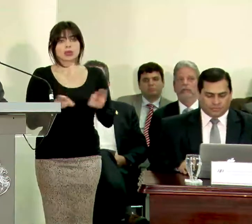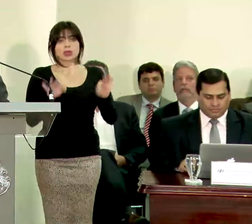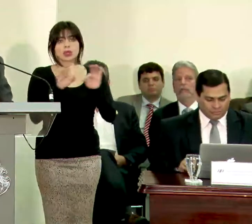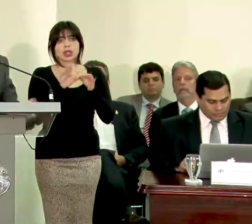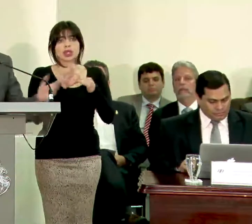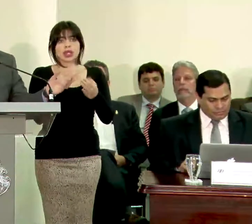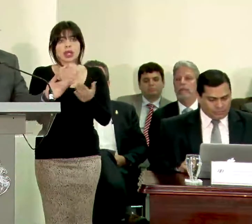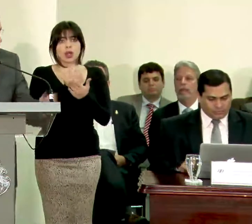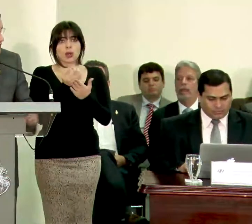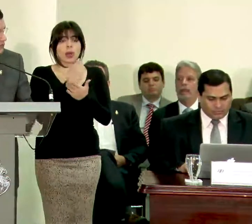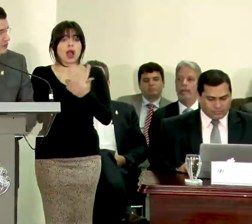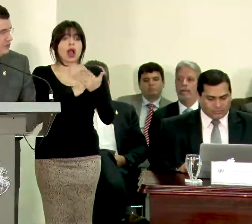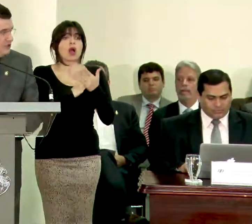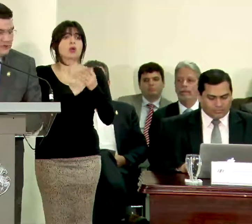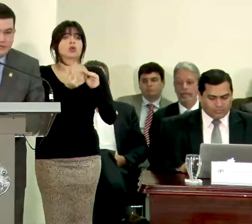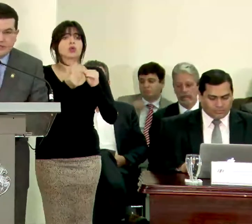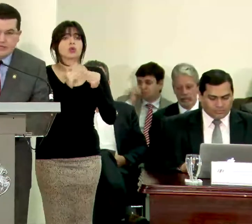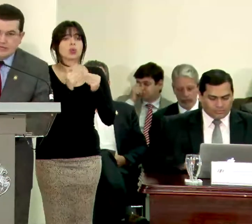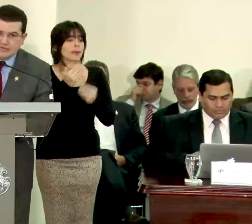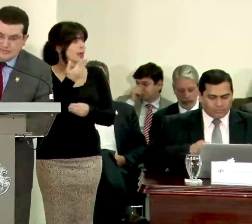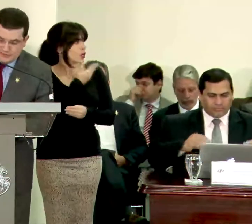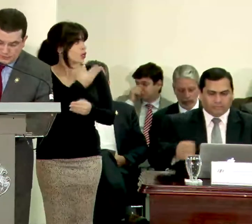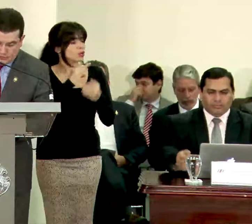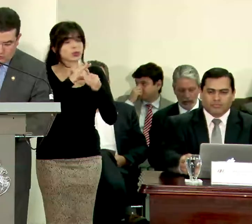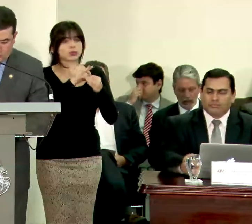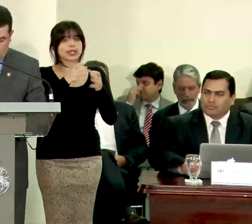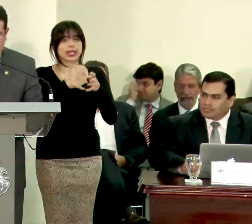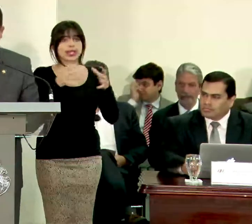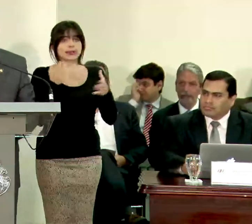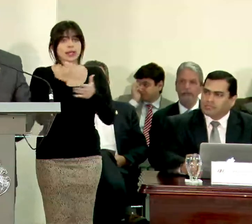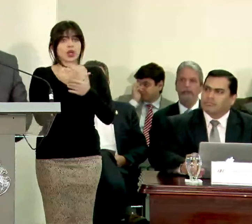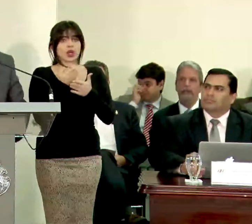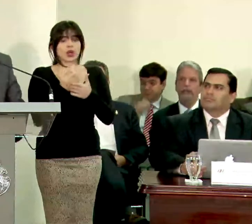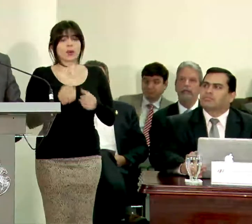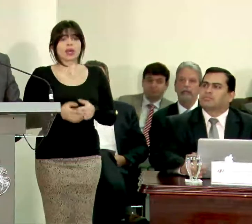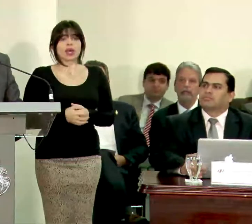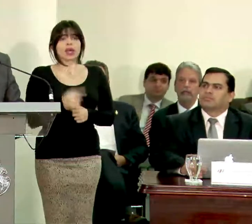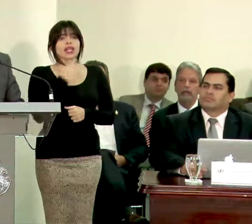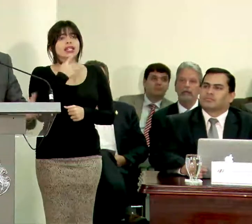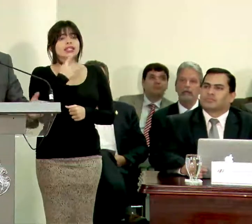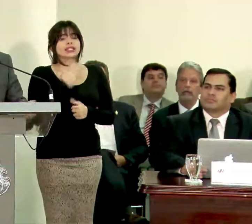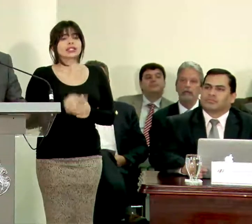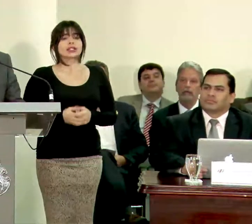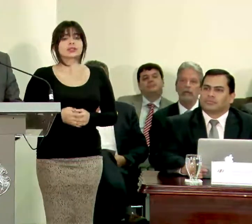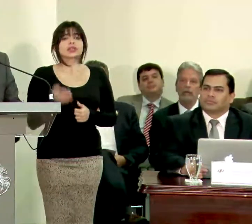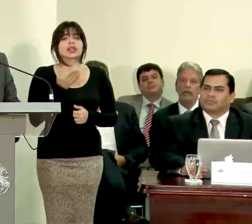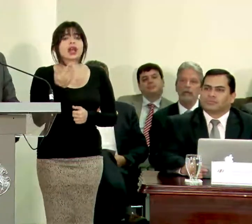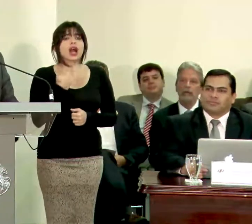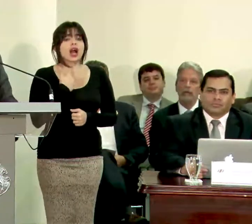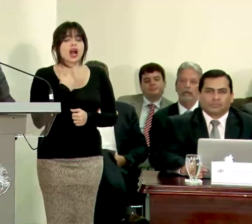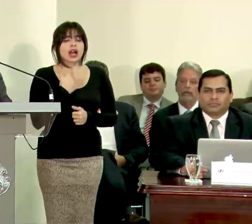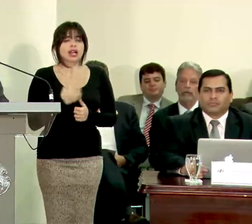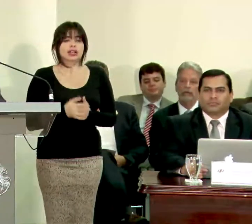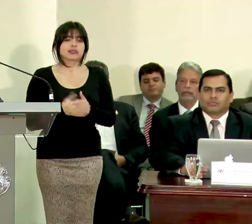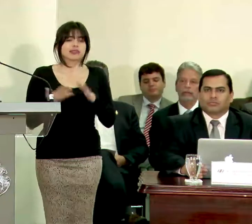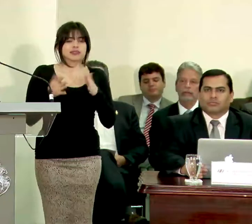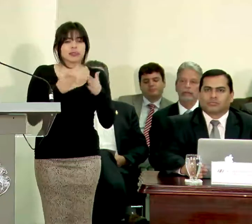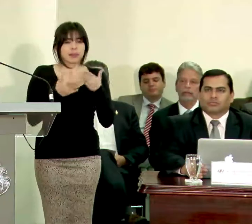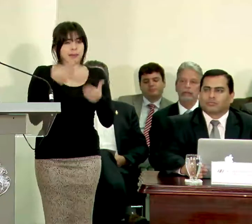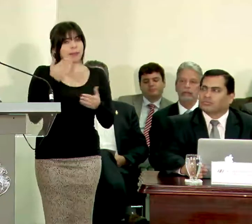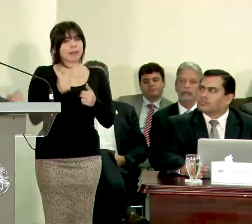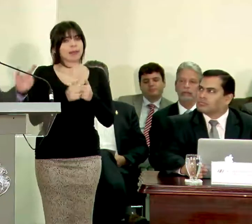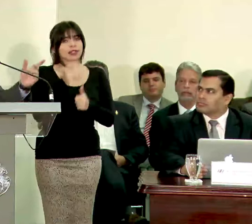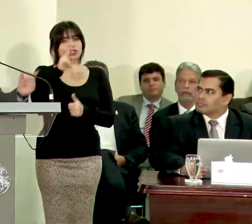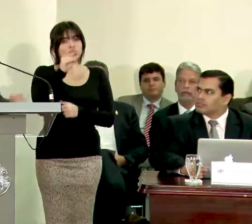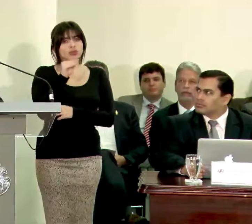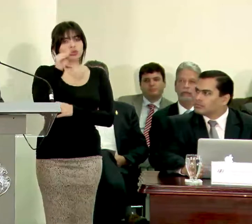en la economía. Algunos números del crecimiento económico nos dicen que hay un poquito más de un